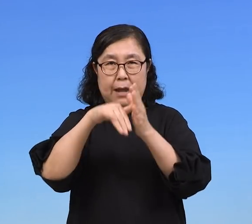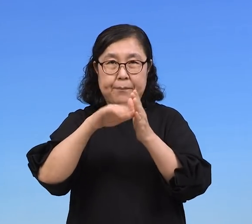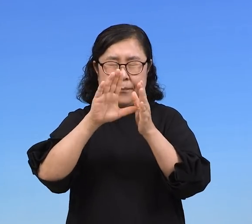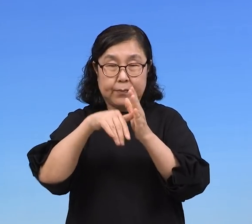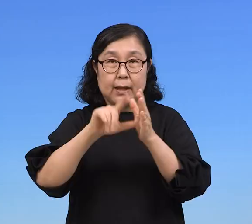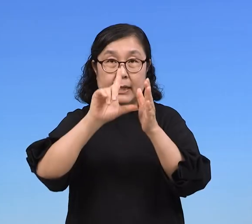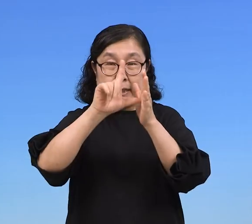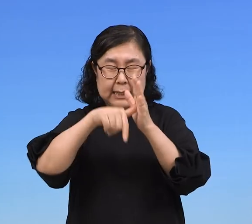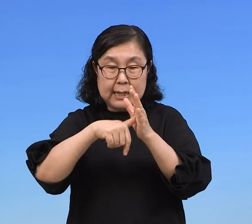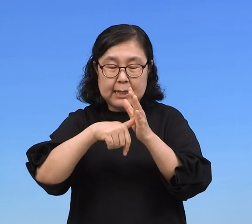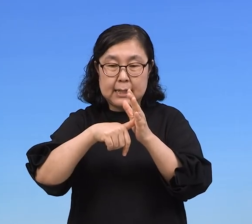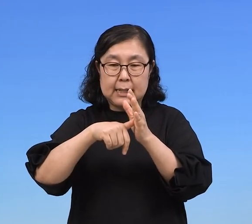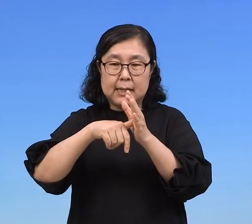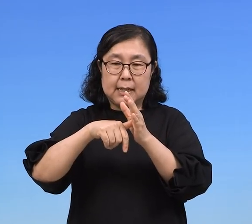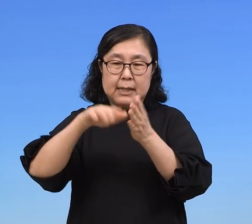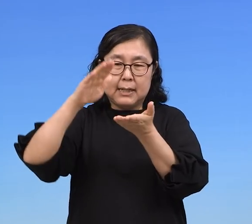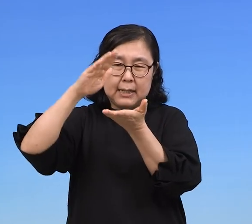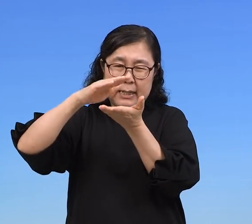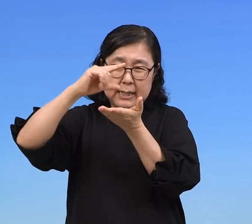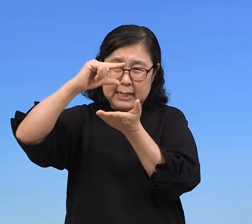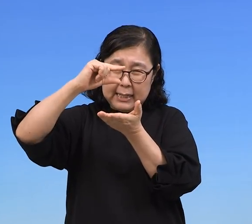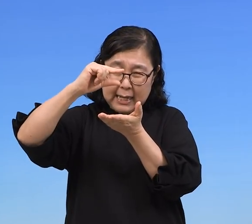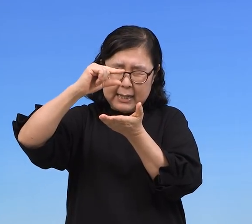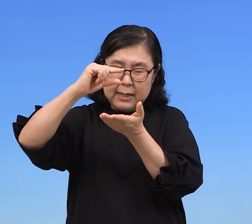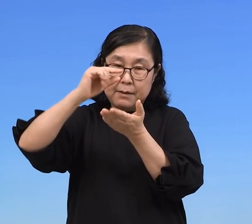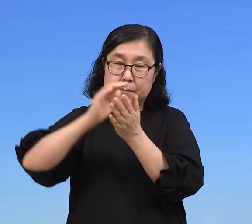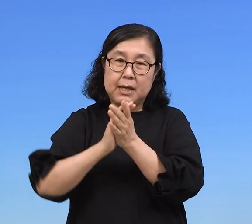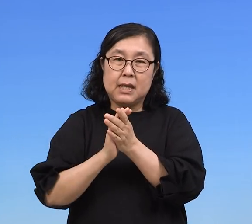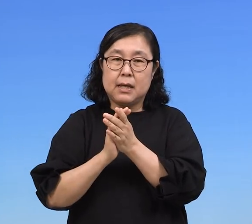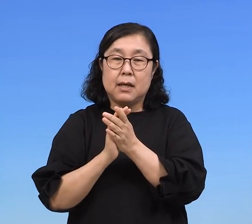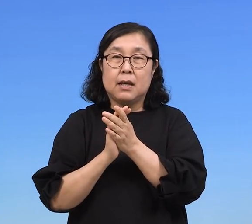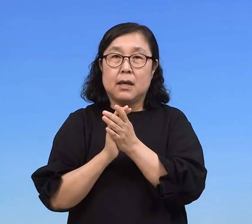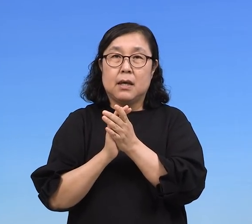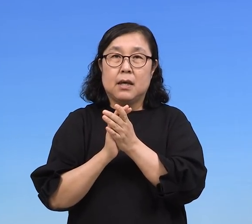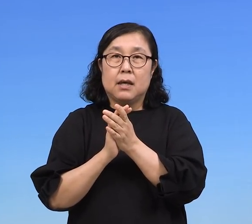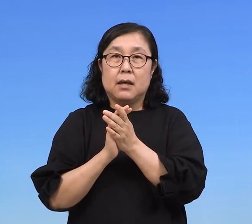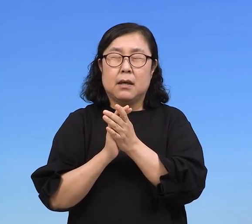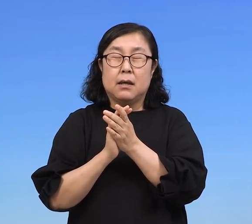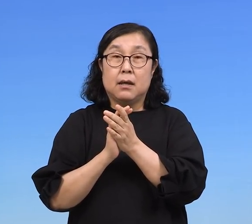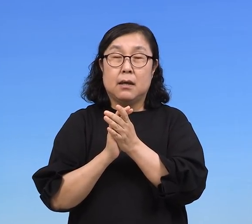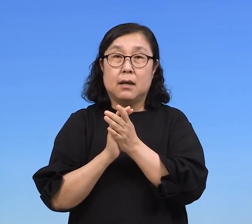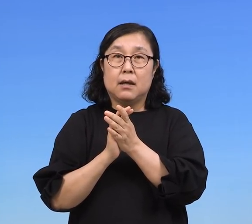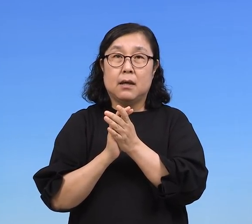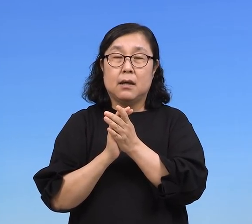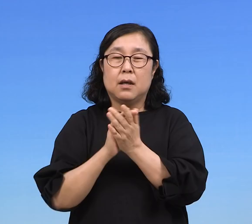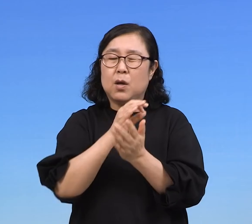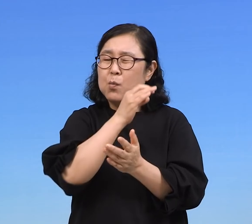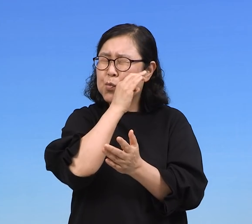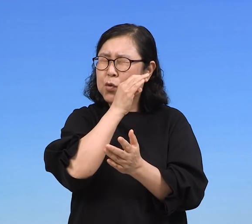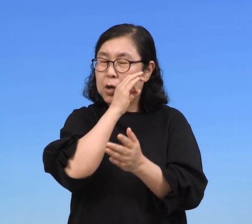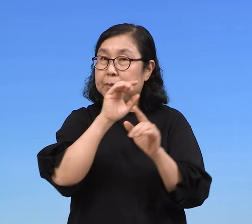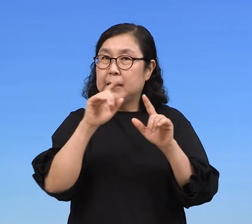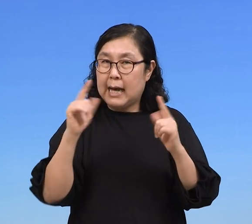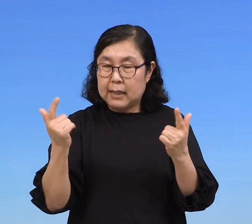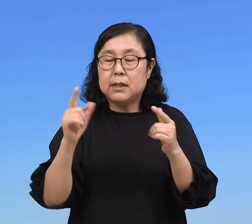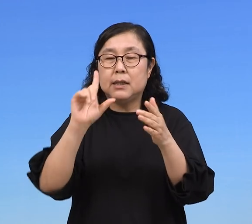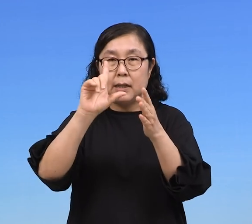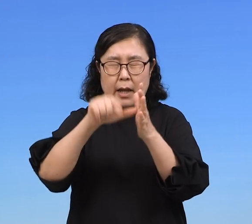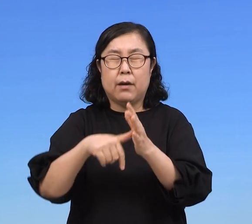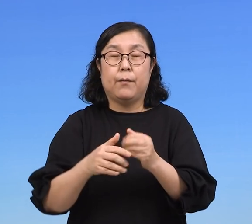이 시대가 이 얕음이 흠이 되지 않는 시대다, 그렇게 규정하는 게 제게